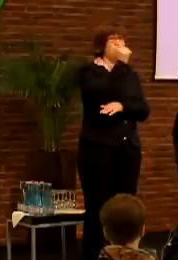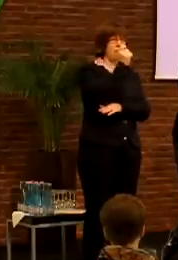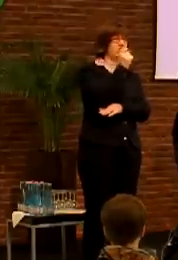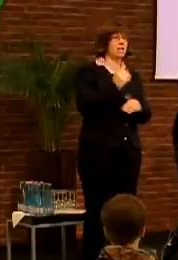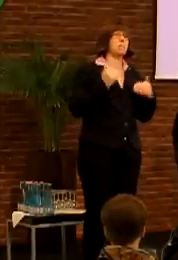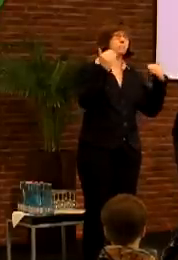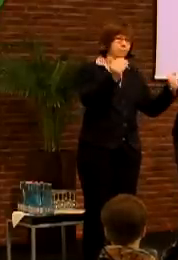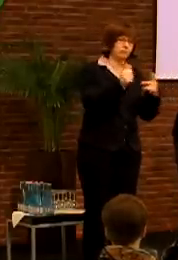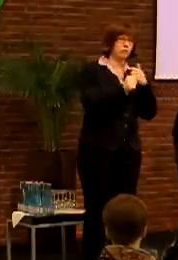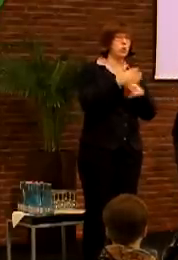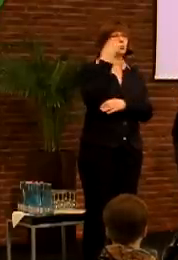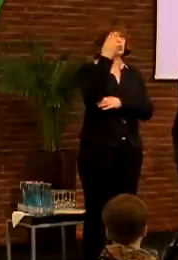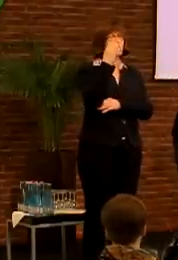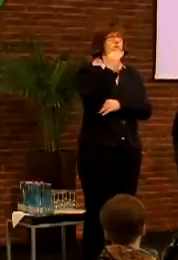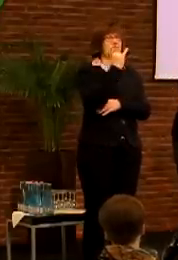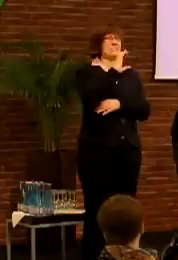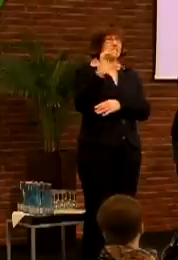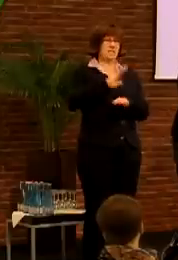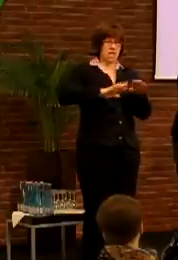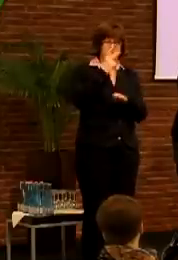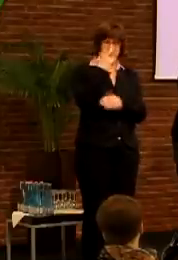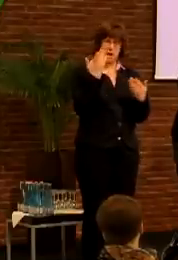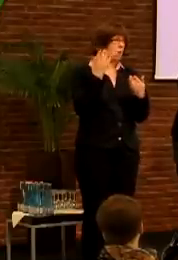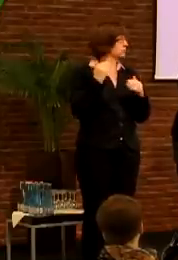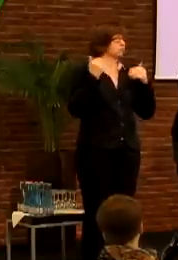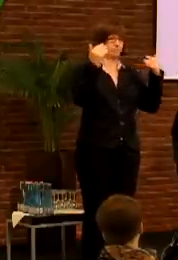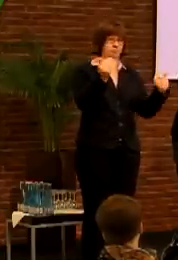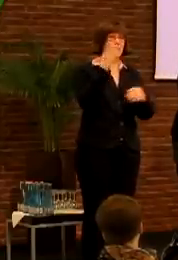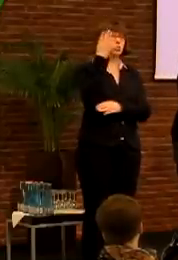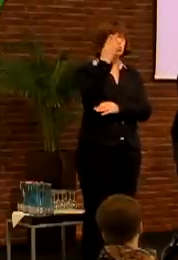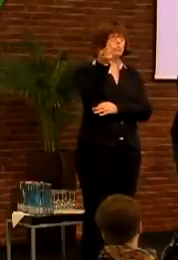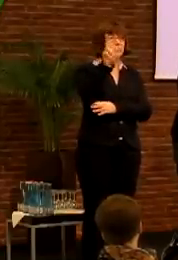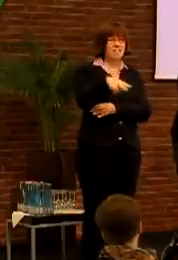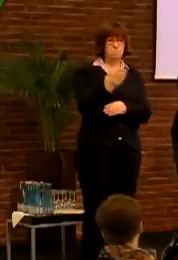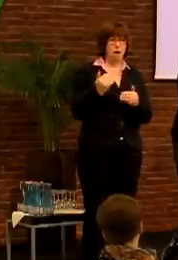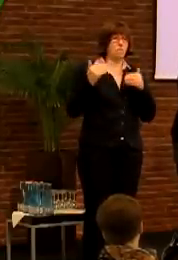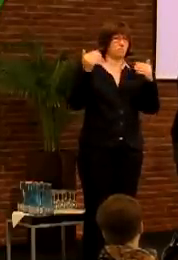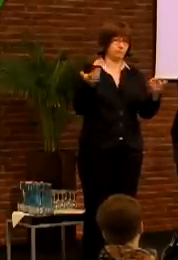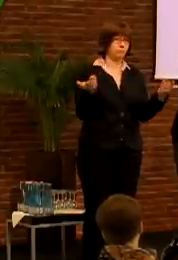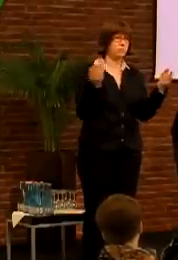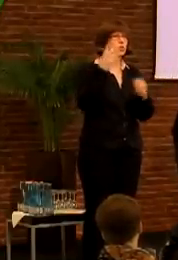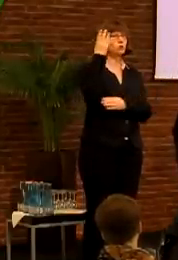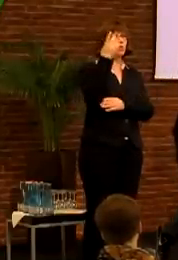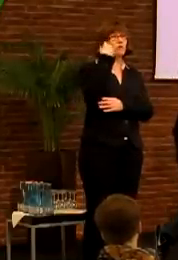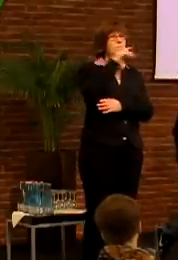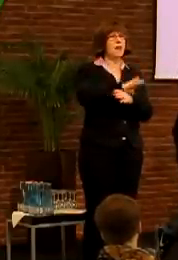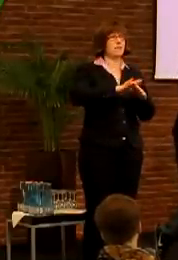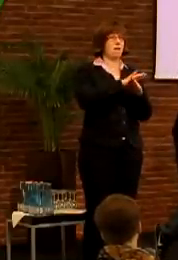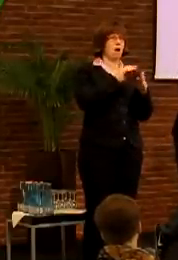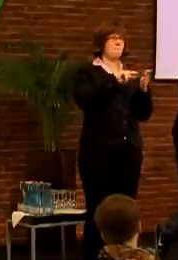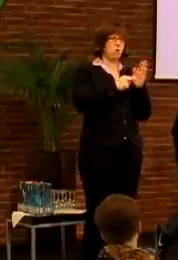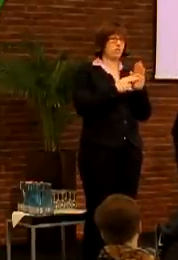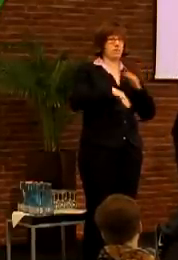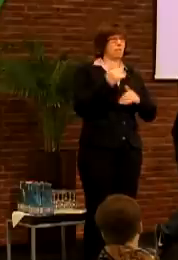vertagt. Die Zukunft des ICC vertagt. Die Zukunft der S-Bahn vertagt. Die Zukunft der Berliner